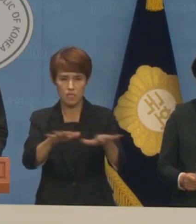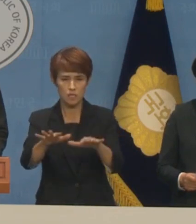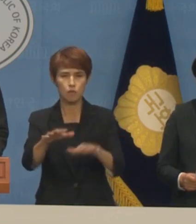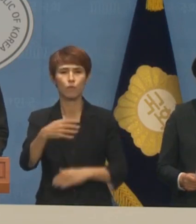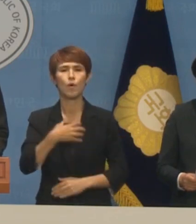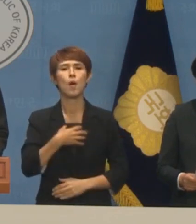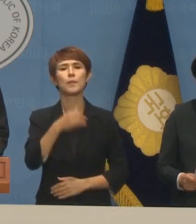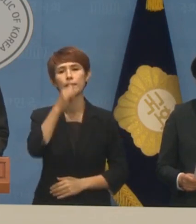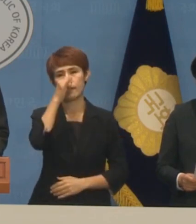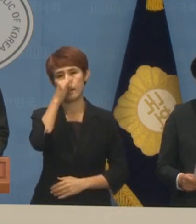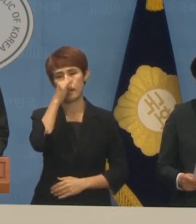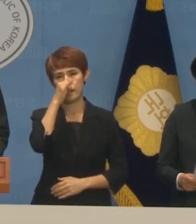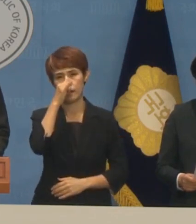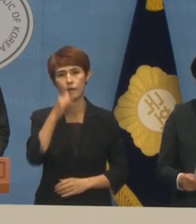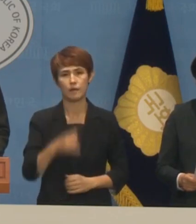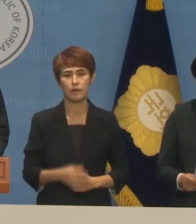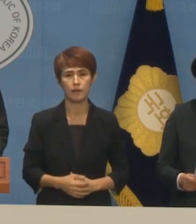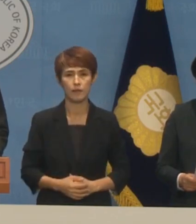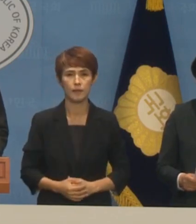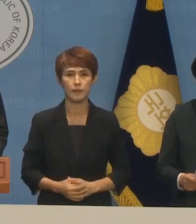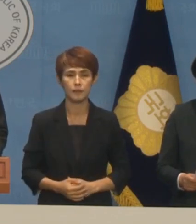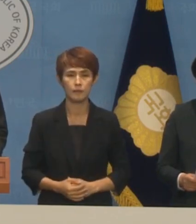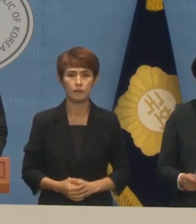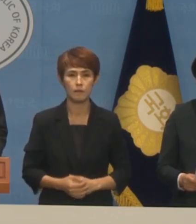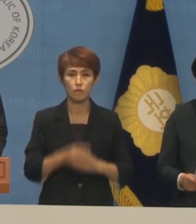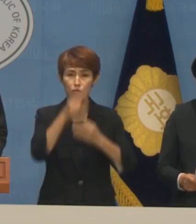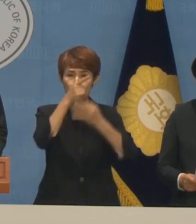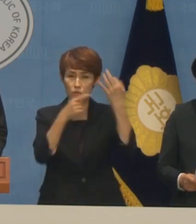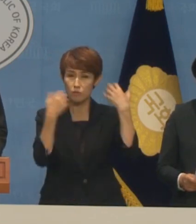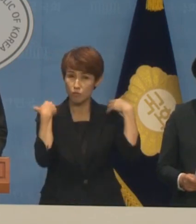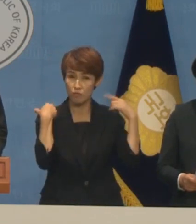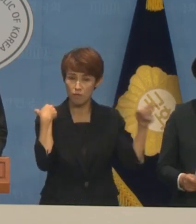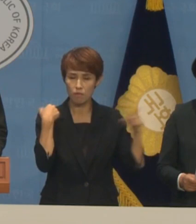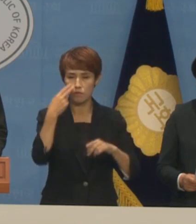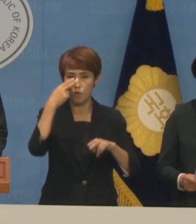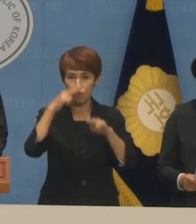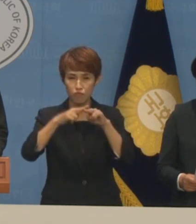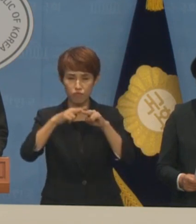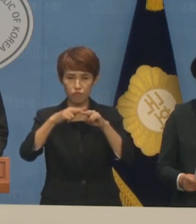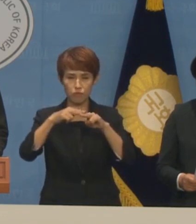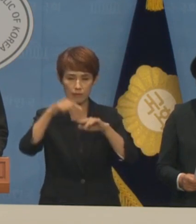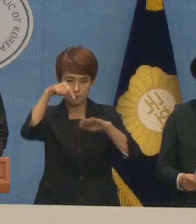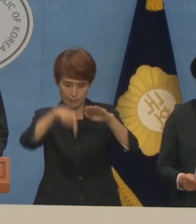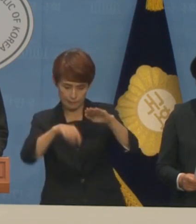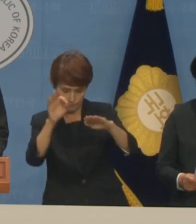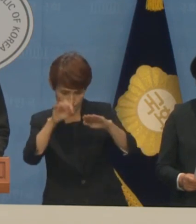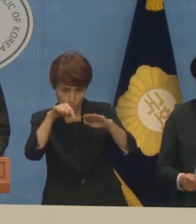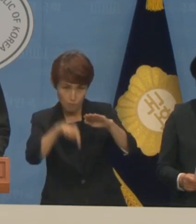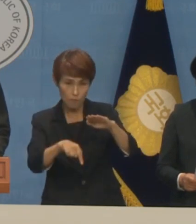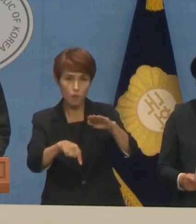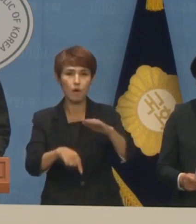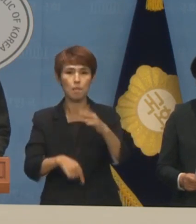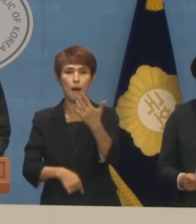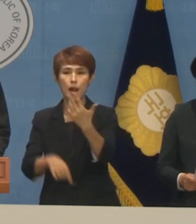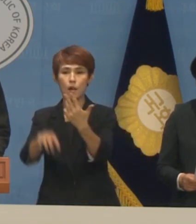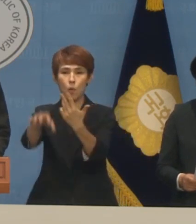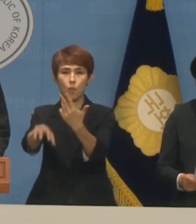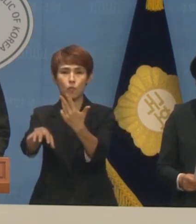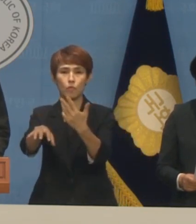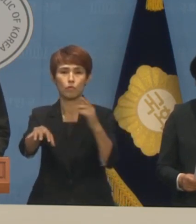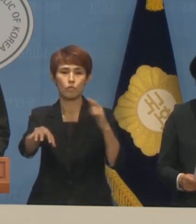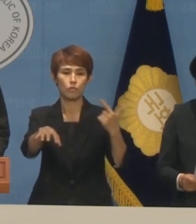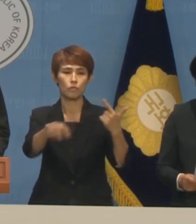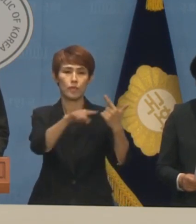명확히 확인됩니다. 특히 윤석열 정부가 석유 시추를 하고자 하는 8광구와 6-1광구